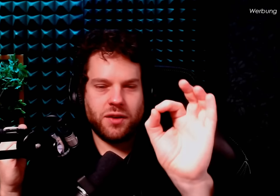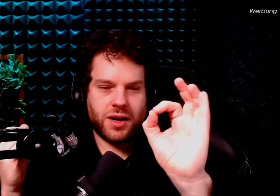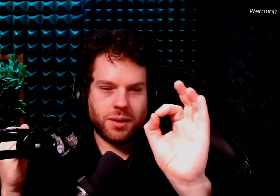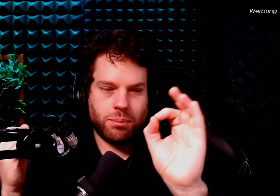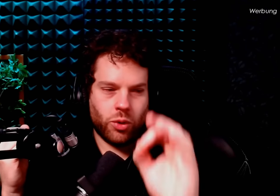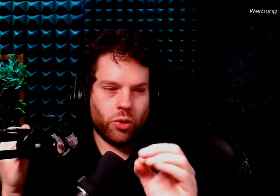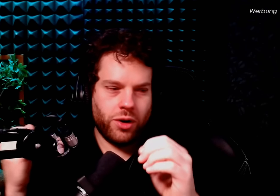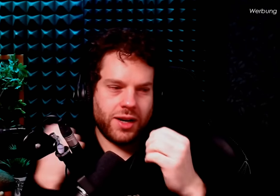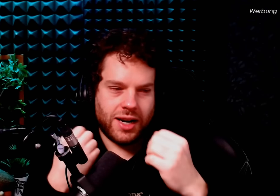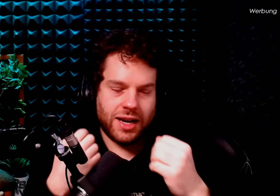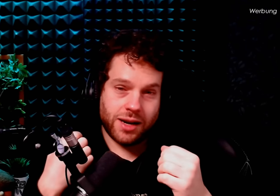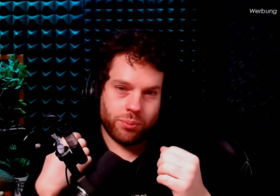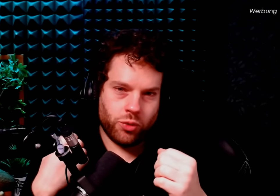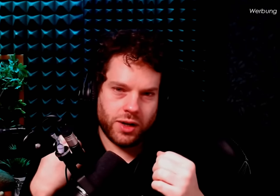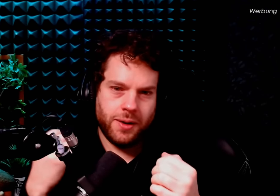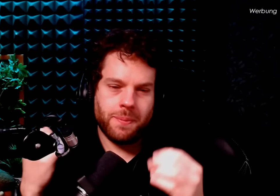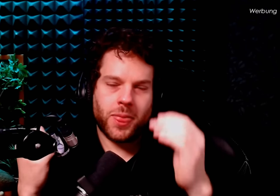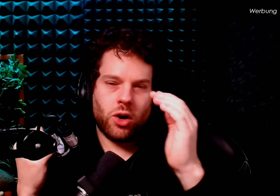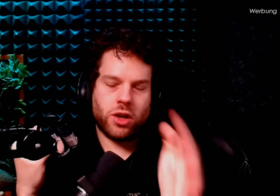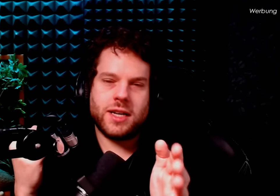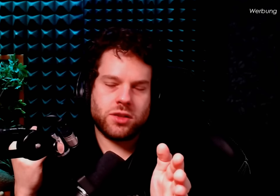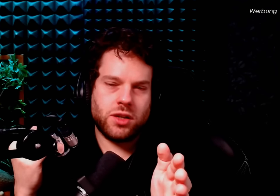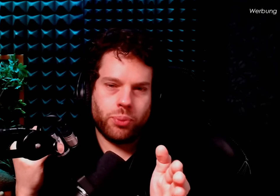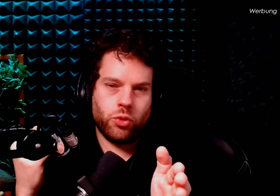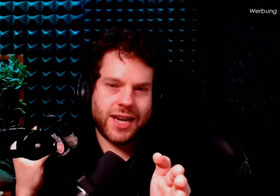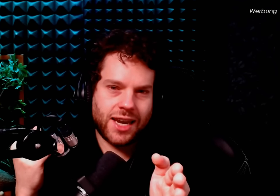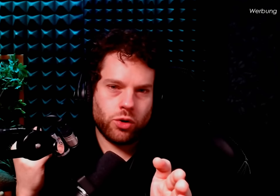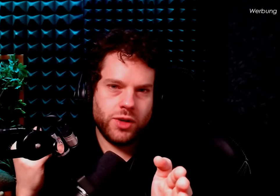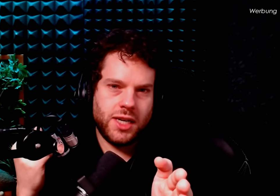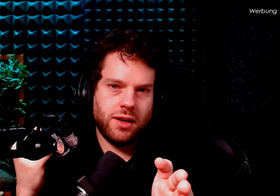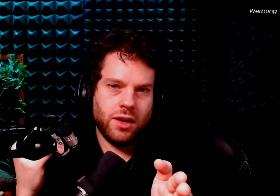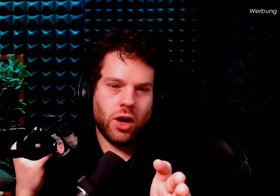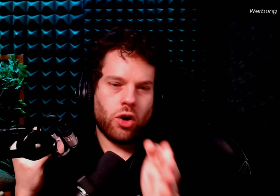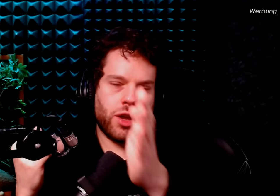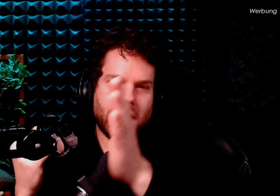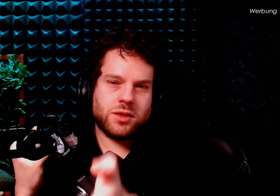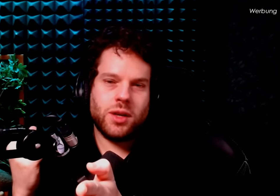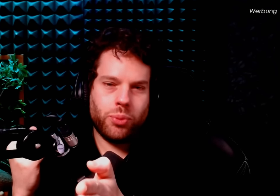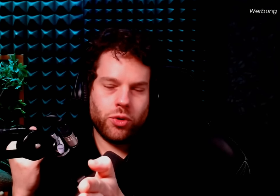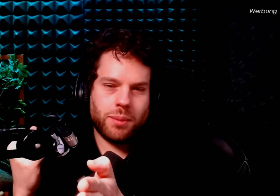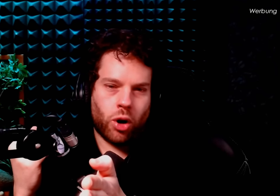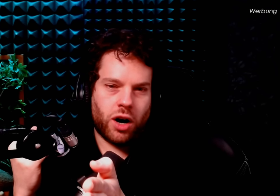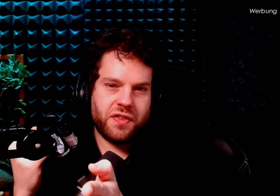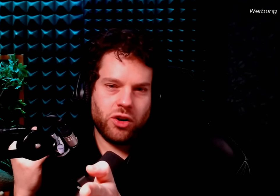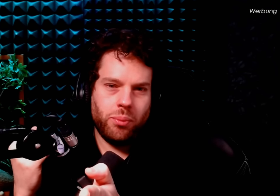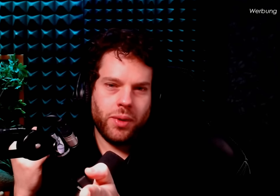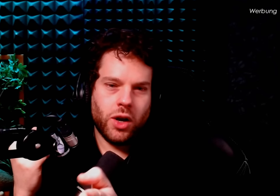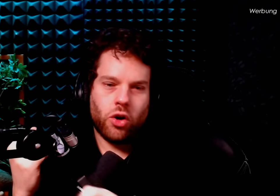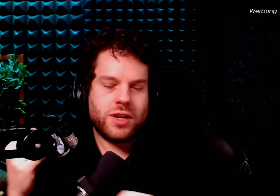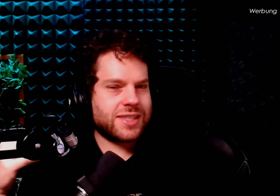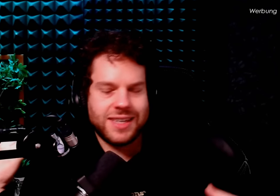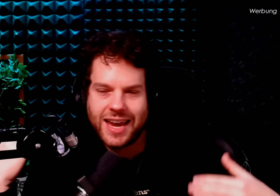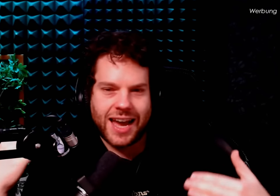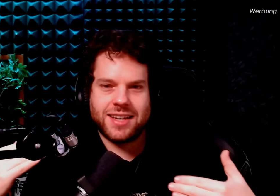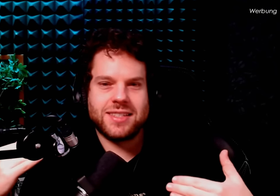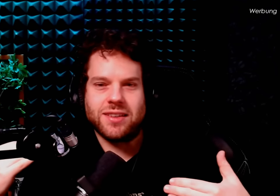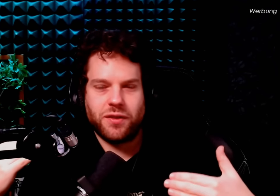einfach Mohn, den kleinen Bruder. Und dann hast du den Bruder Heroin. Und dann hast du den Bruder Morphium. Und das sind die härtesten,